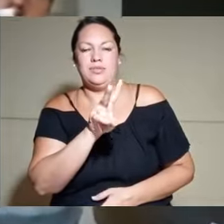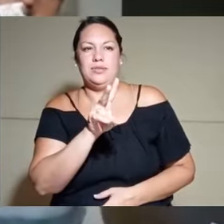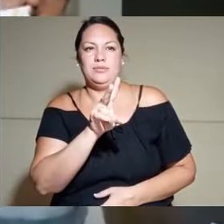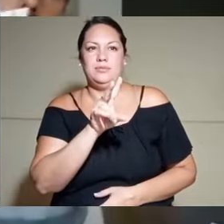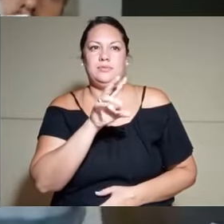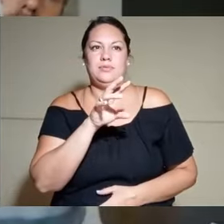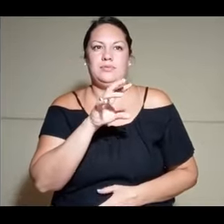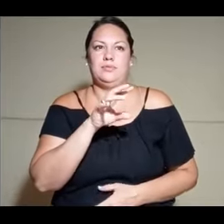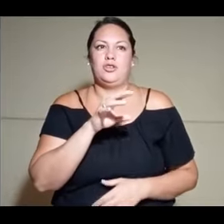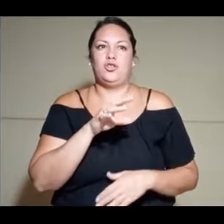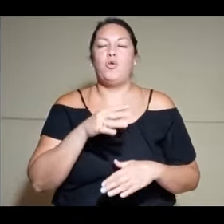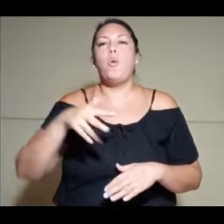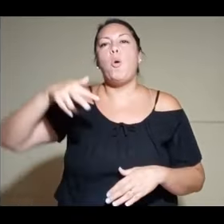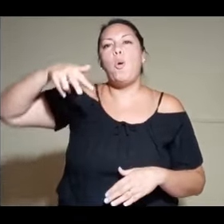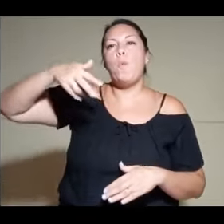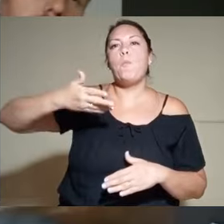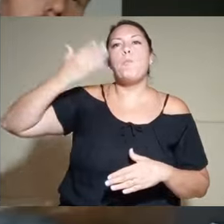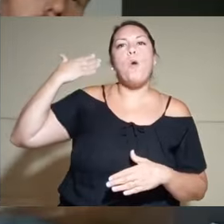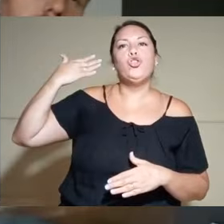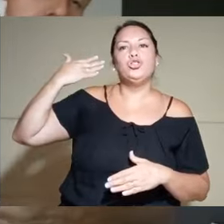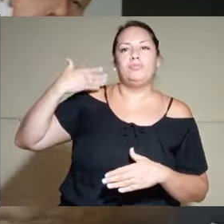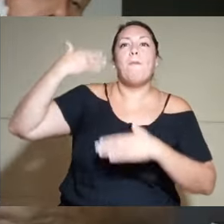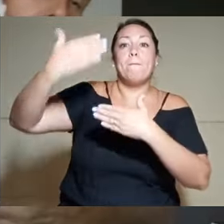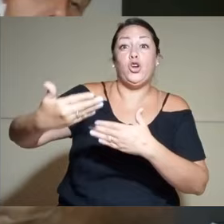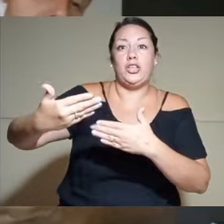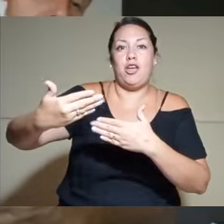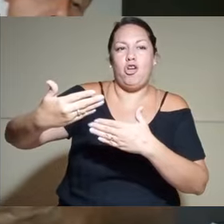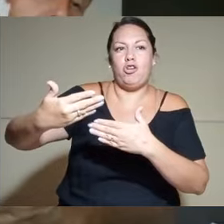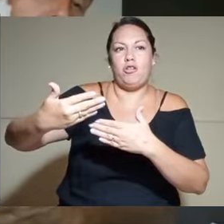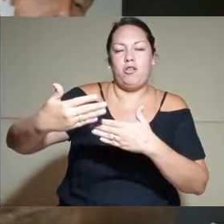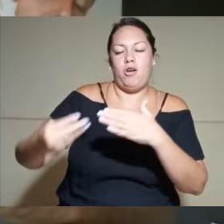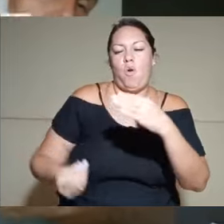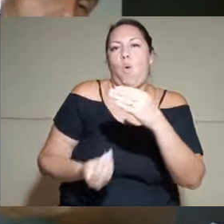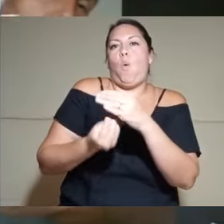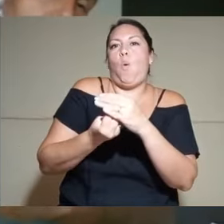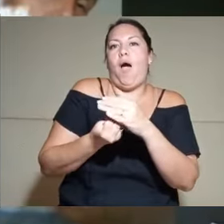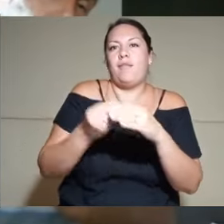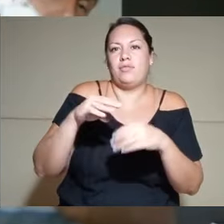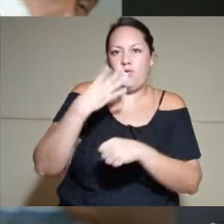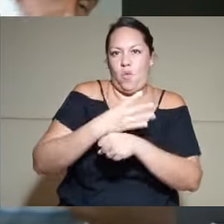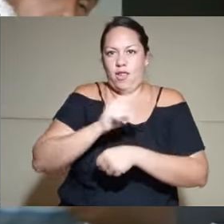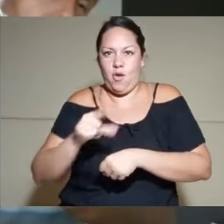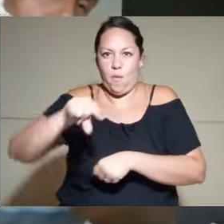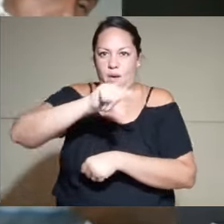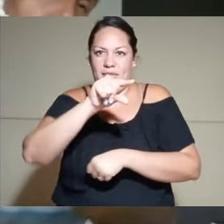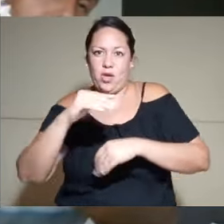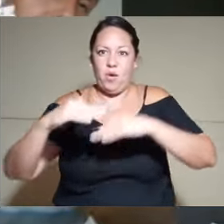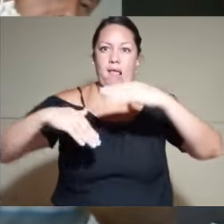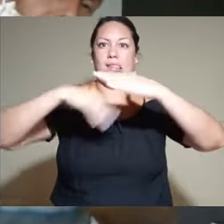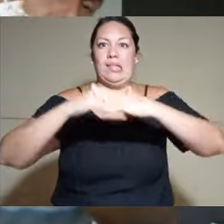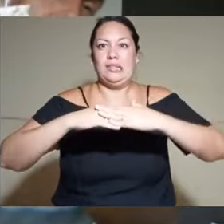Ahí. Parte posterior, cerebelo, ¿ven? ¿Sí? ¿Lo ven? Así va. El cuarto ventrículo. Parte posterior, cerebelo, ¿ven?